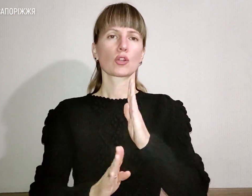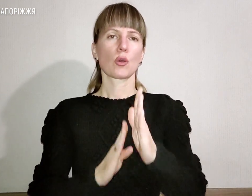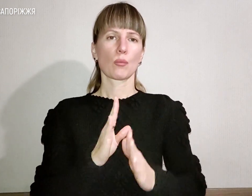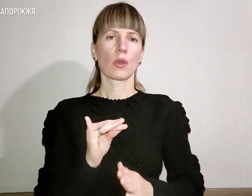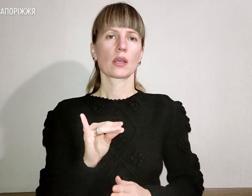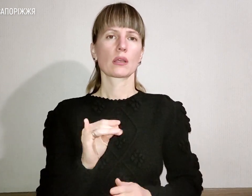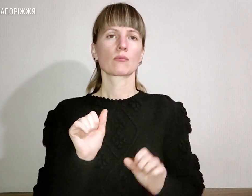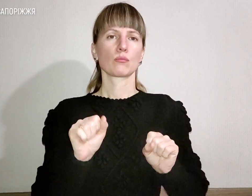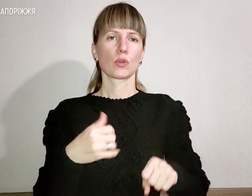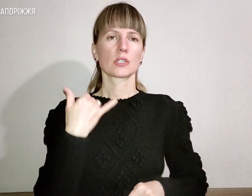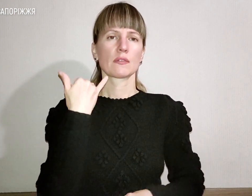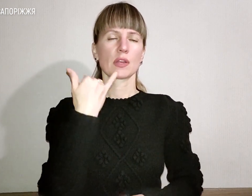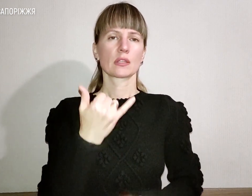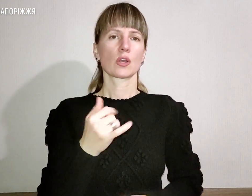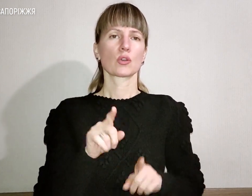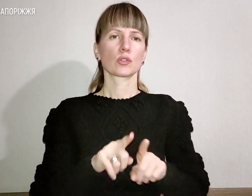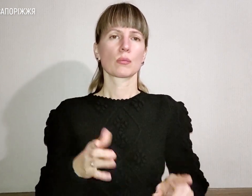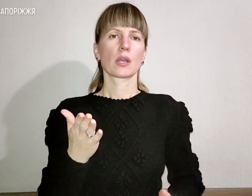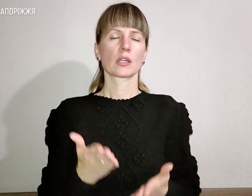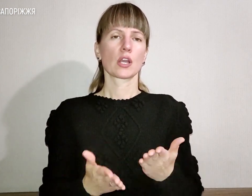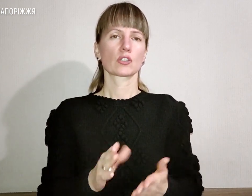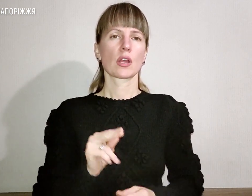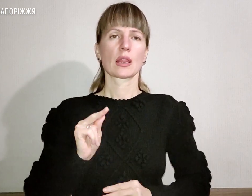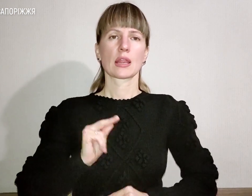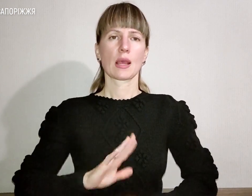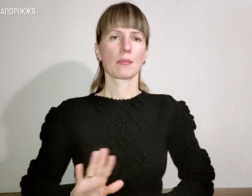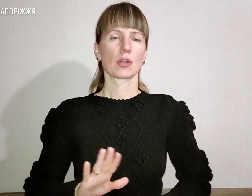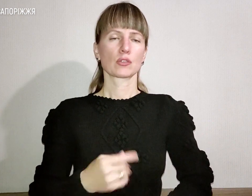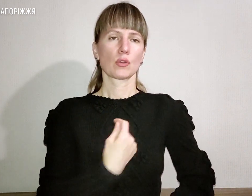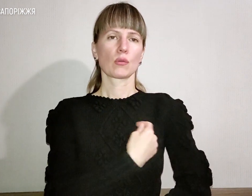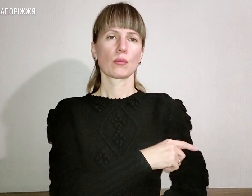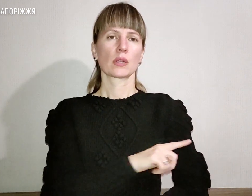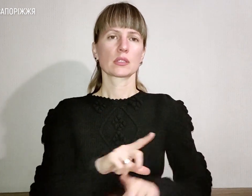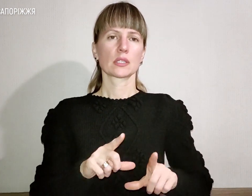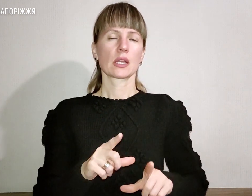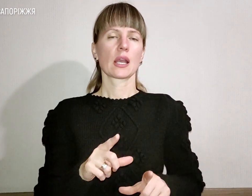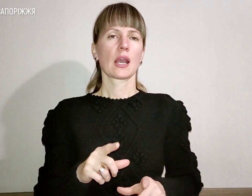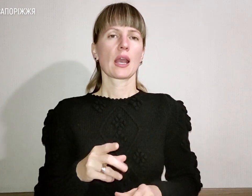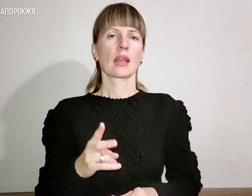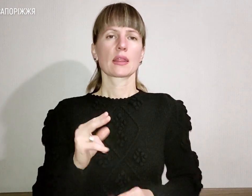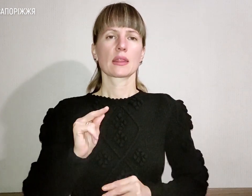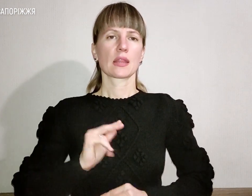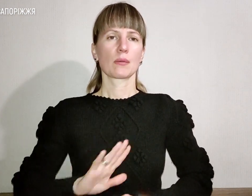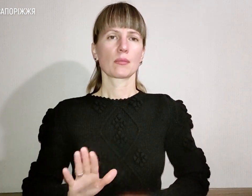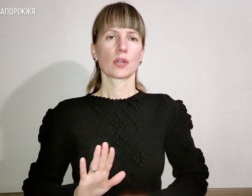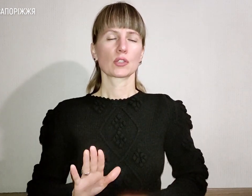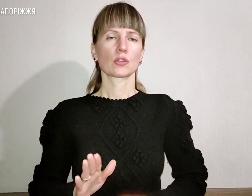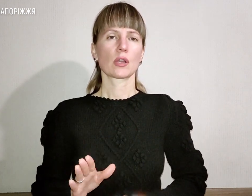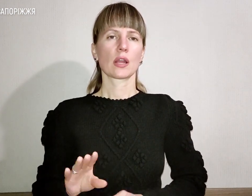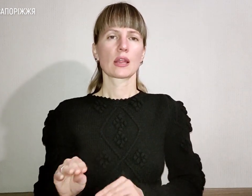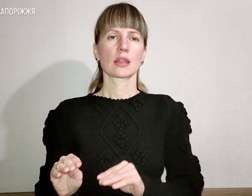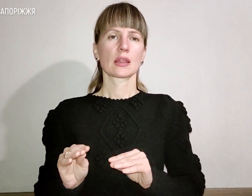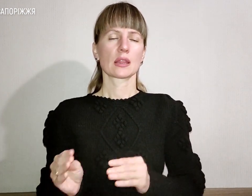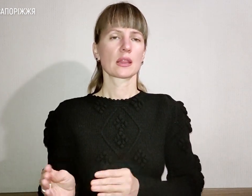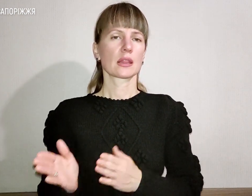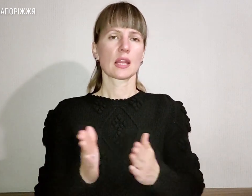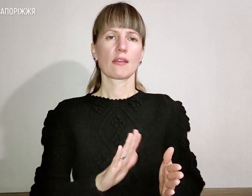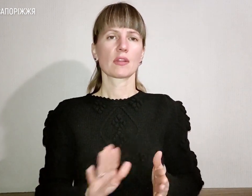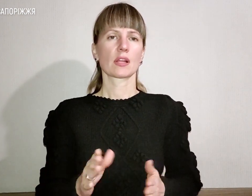звертатися можна, особливо, якщо не працюють поліклініки, якщо не працює невідкладна допомога самої поліклініки, якщо лікар